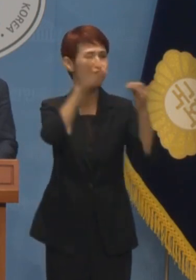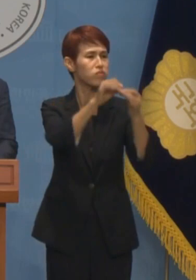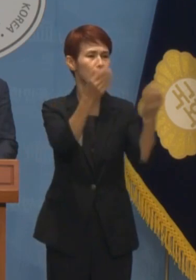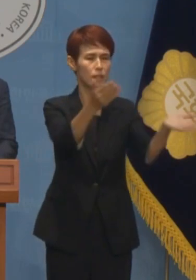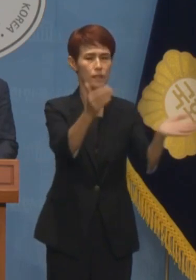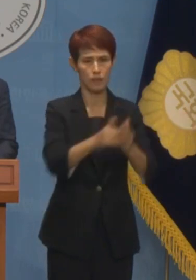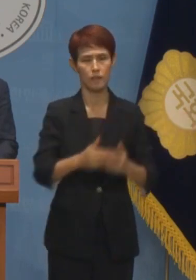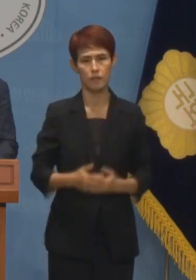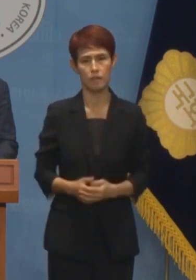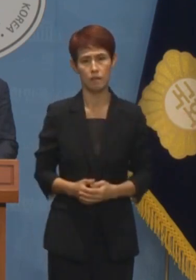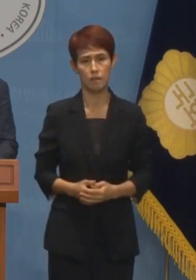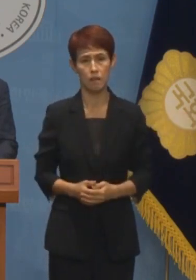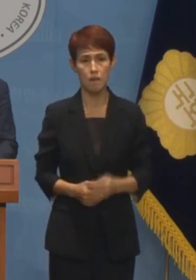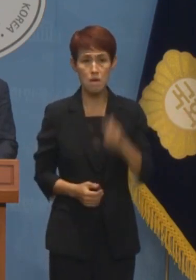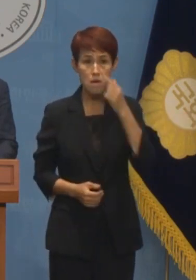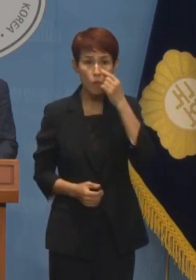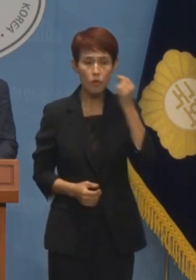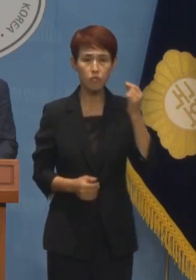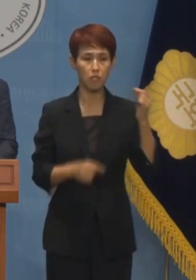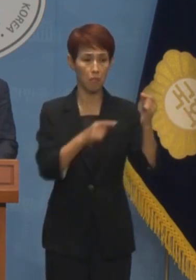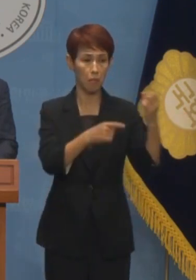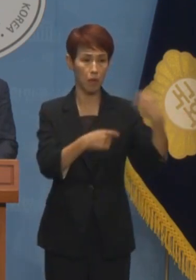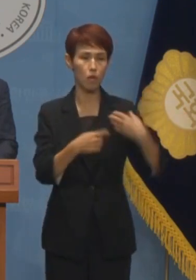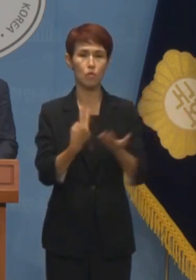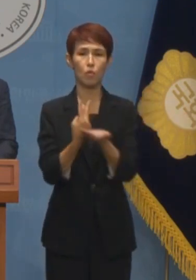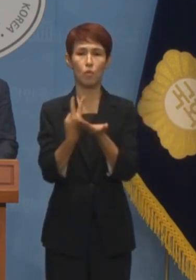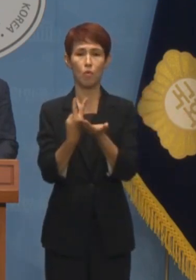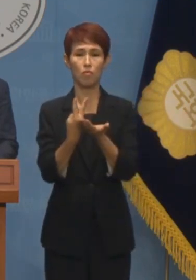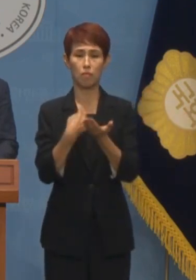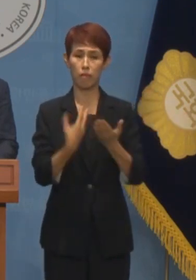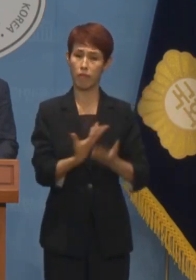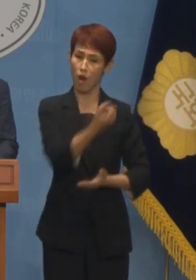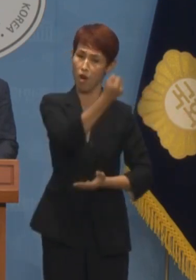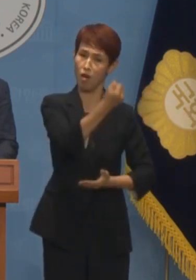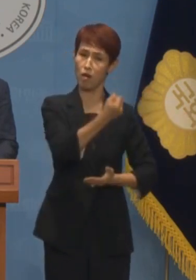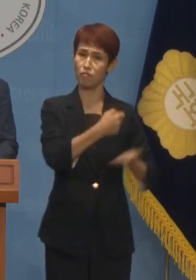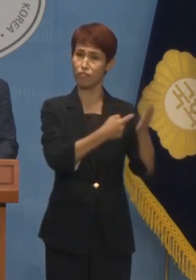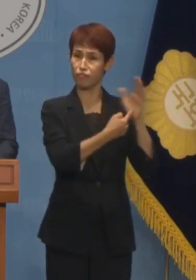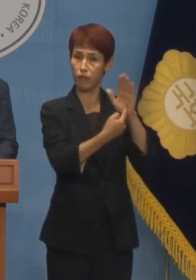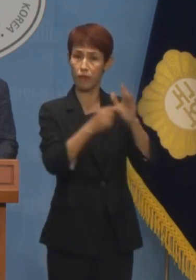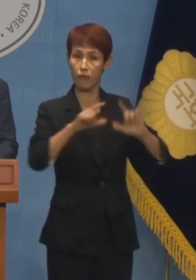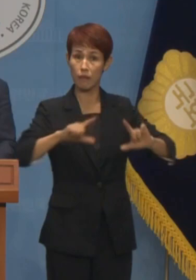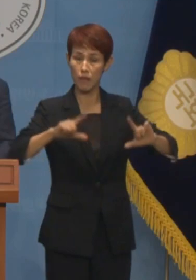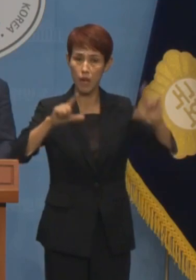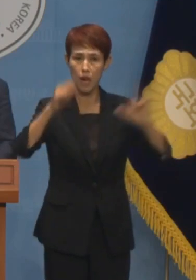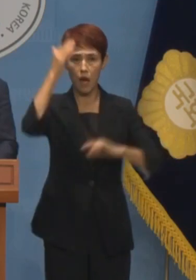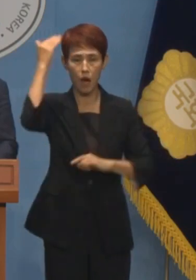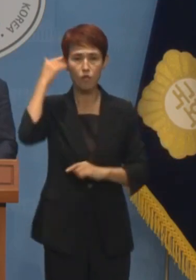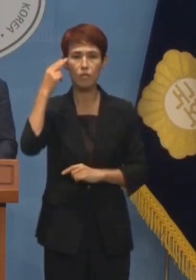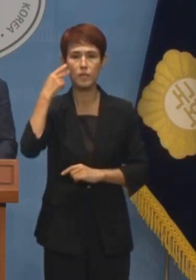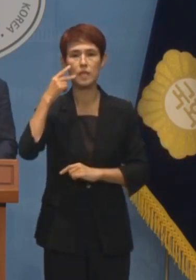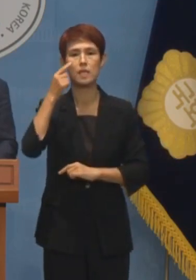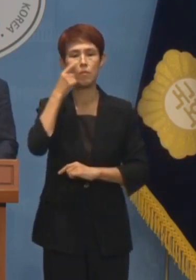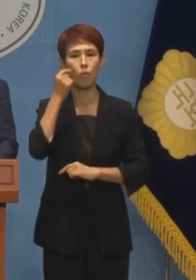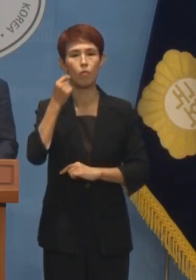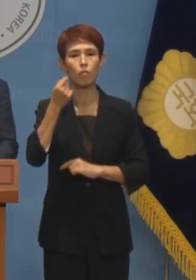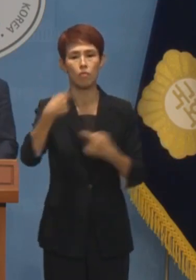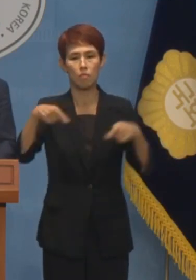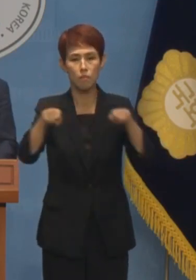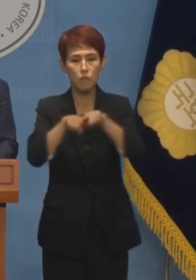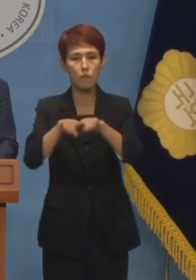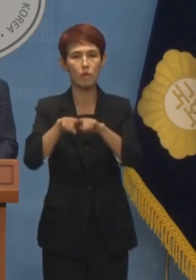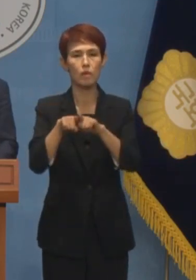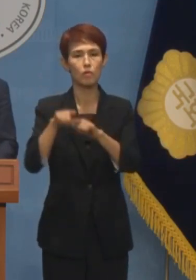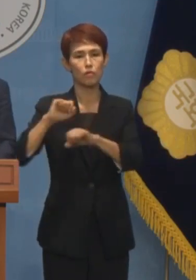심지어 일본이 독도를 자기네 땅이라고 우긴 날 한미일 동해 군사훈련을 진행하고 국방부